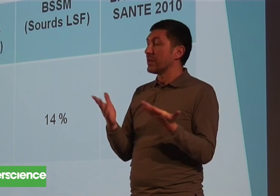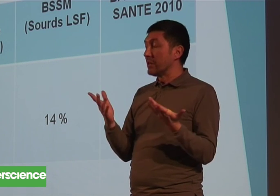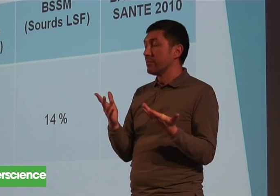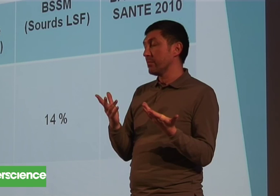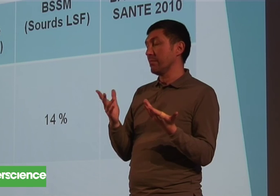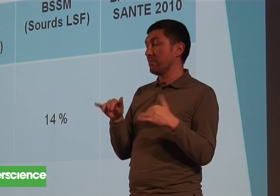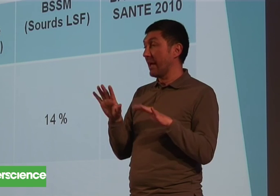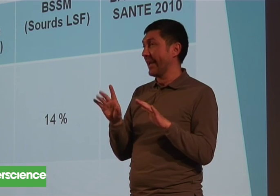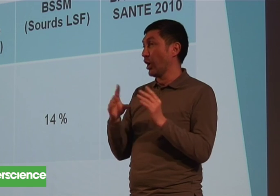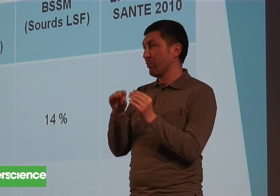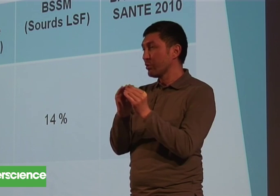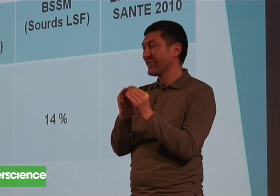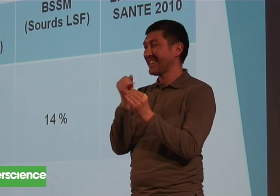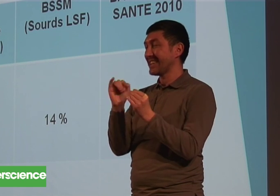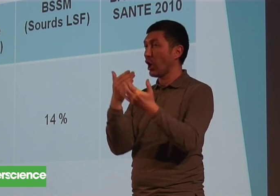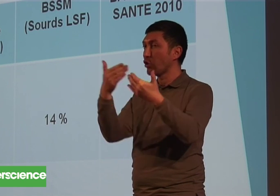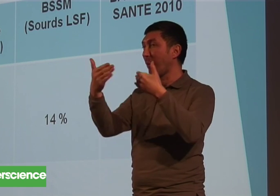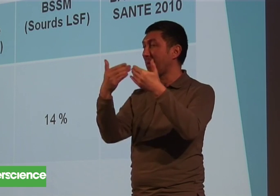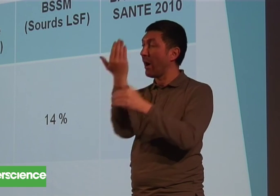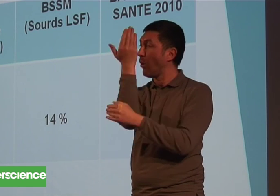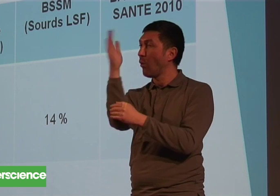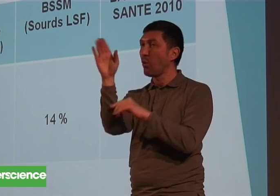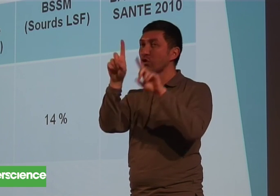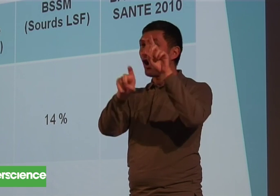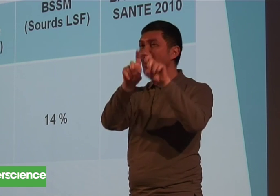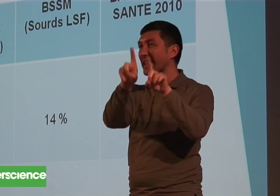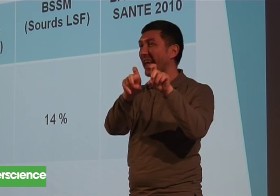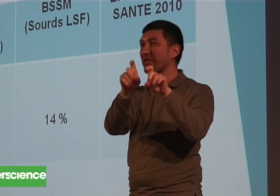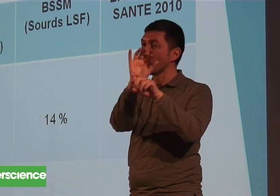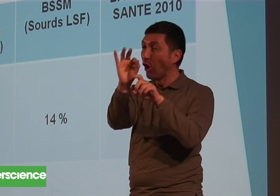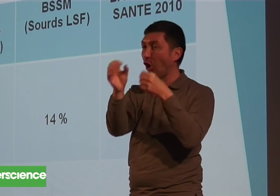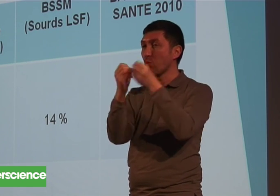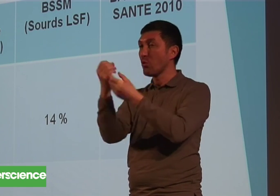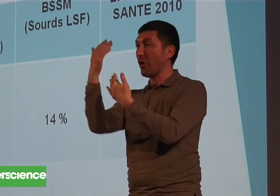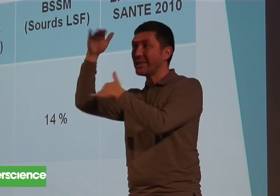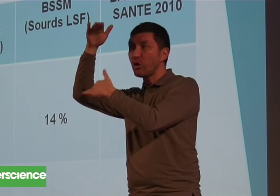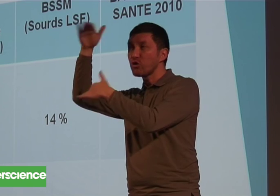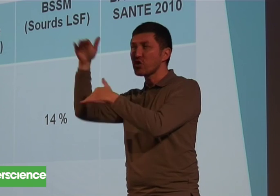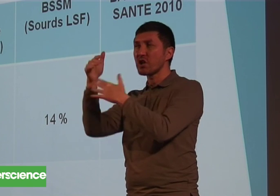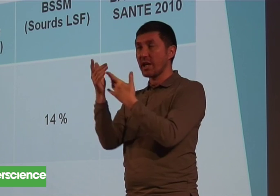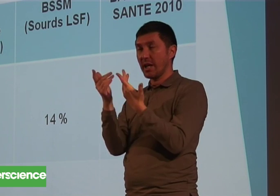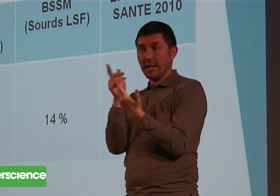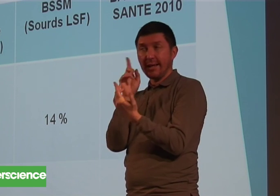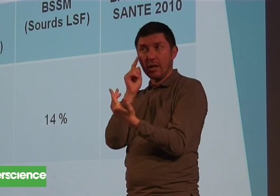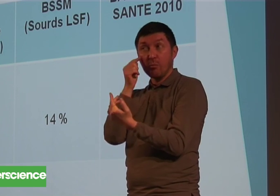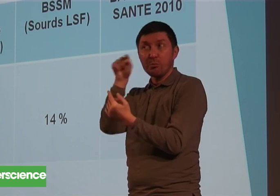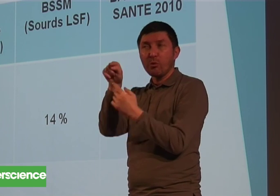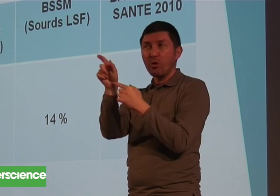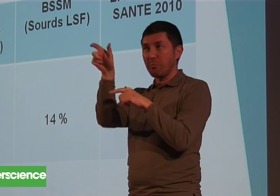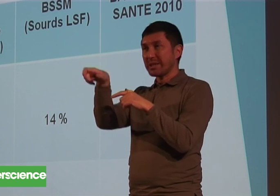ces résultats du BSSM avec d'autres enquêtes en France ou à l'étranger auprès des publics sourds et malentendants, on est à peu près